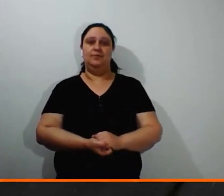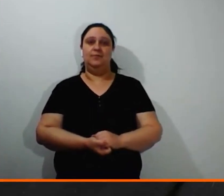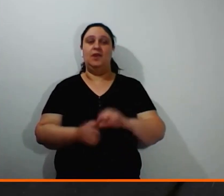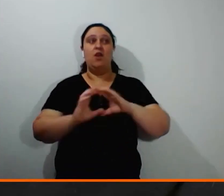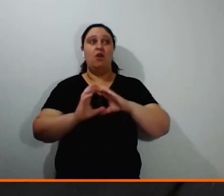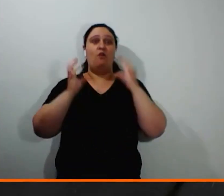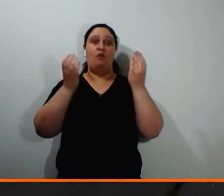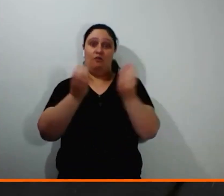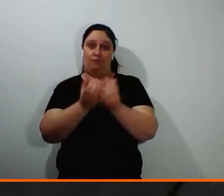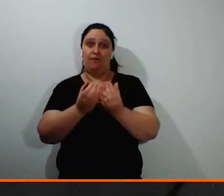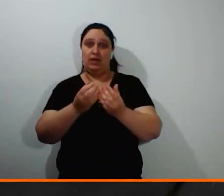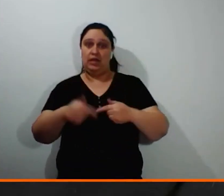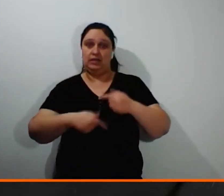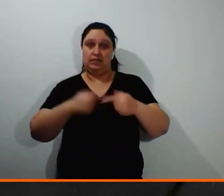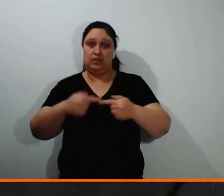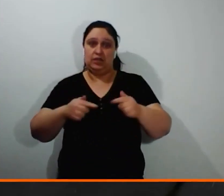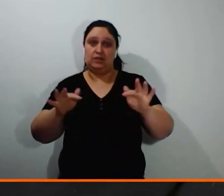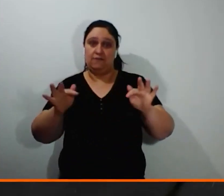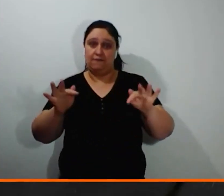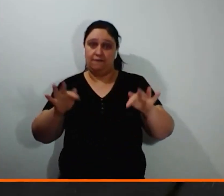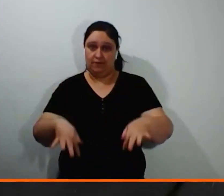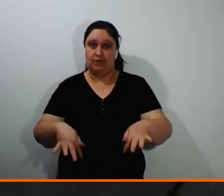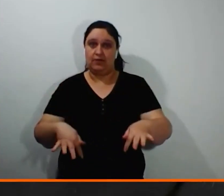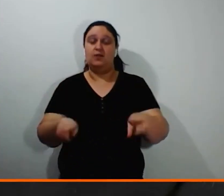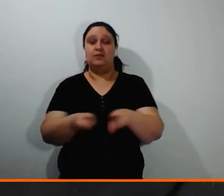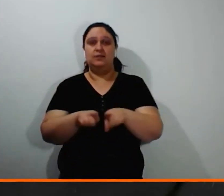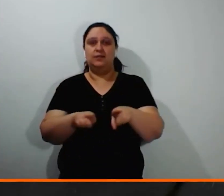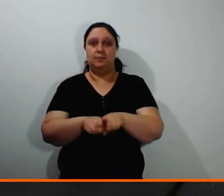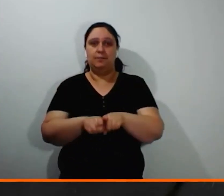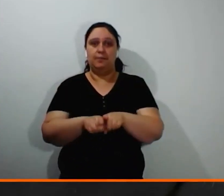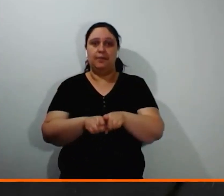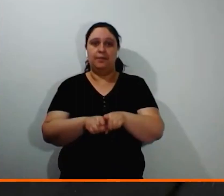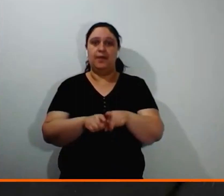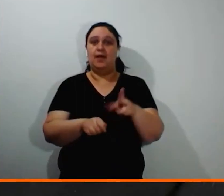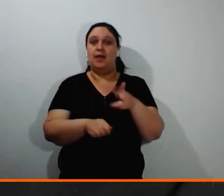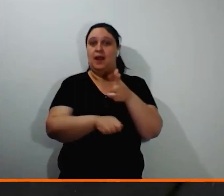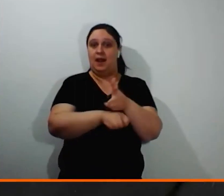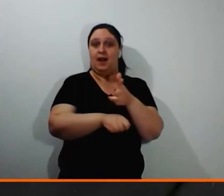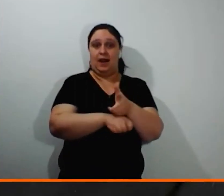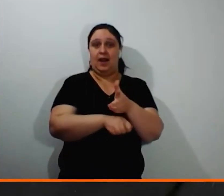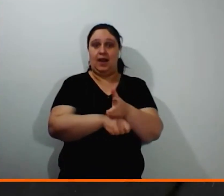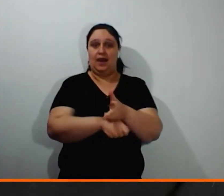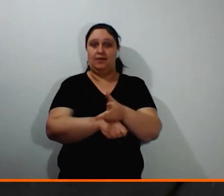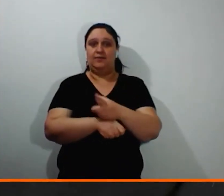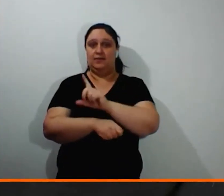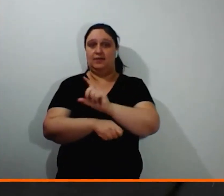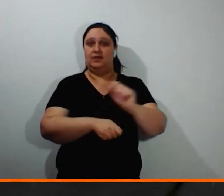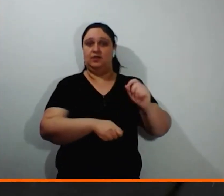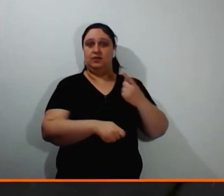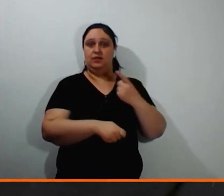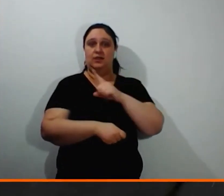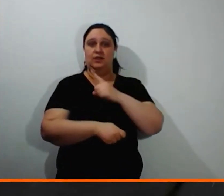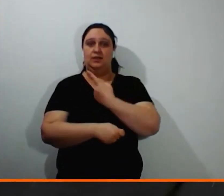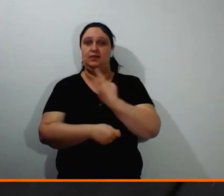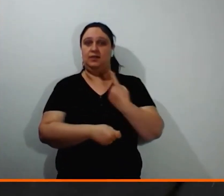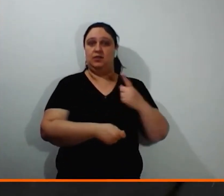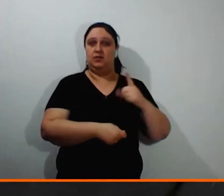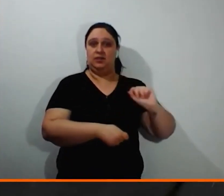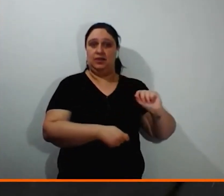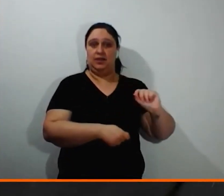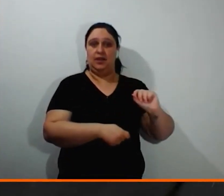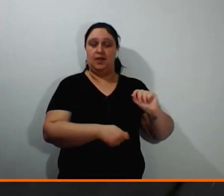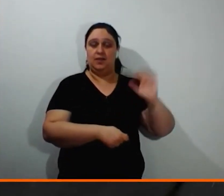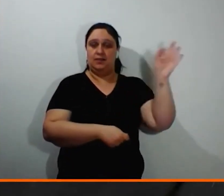Final, também por lives de 110%, também temos Avança Jovem.